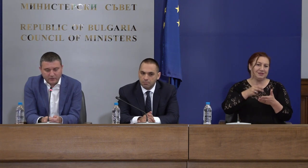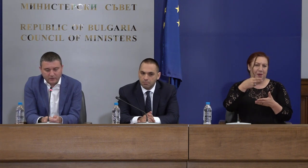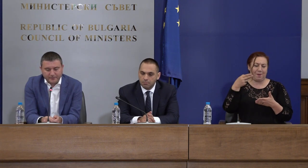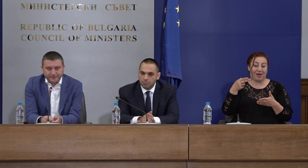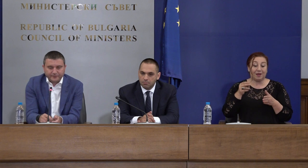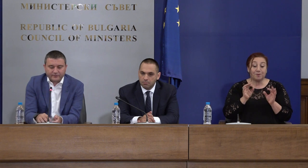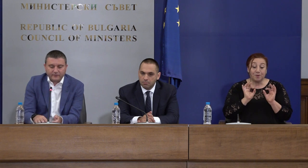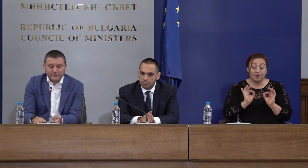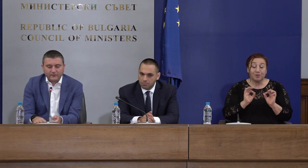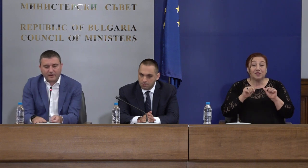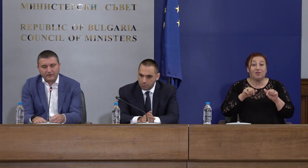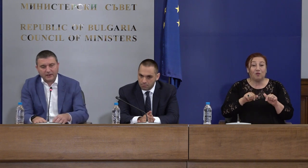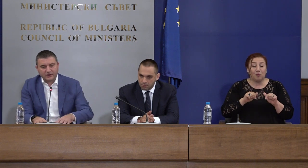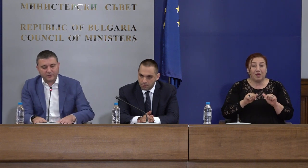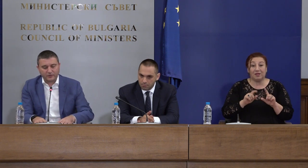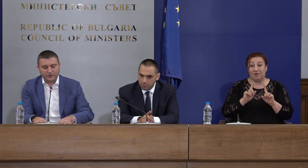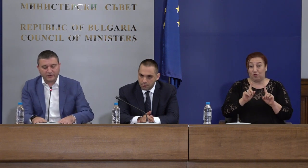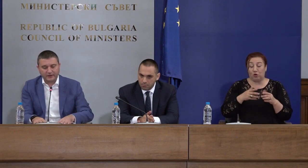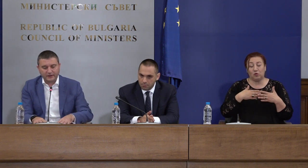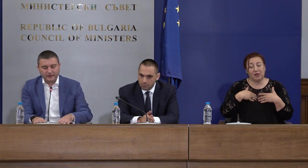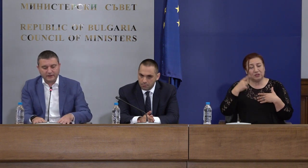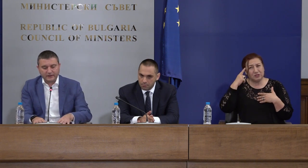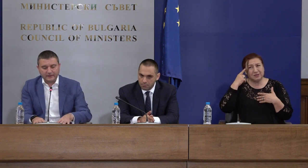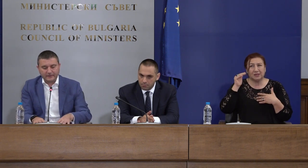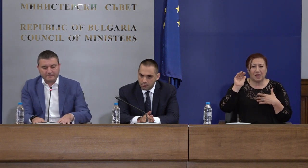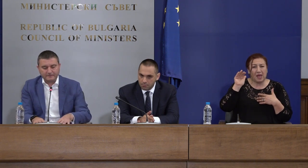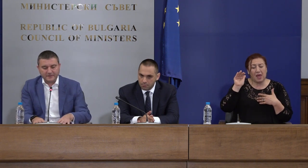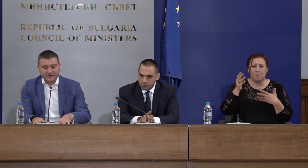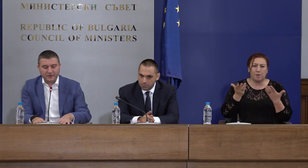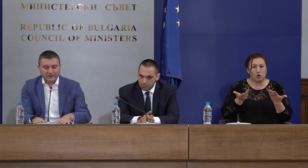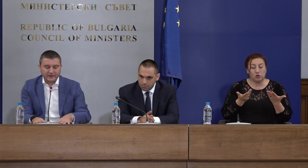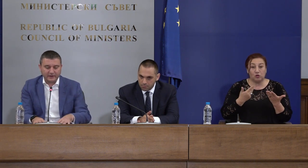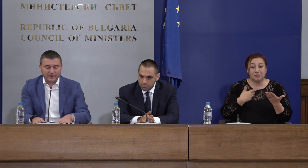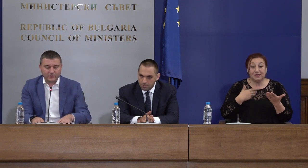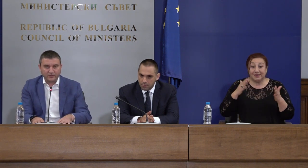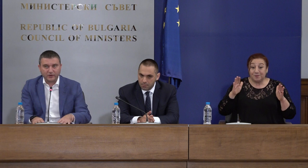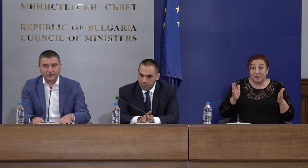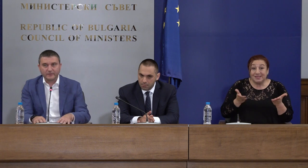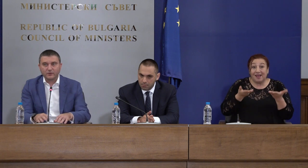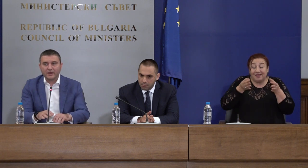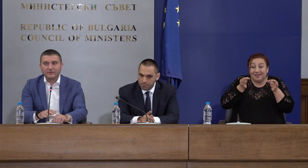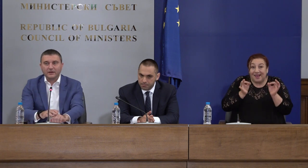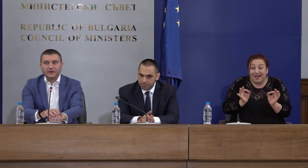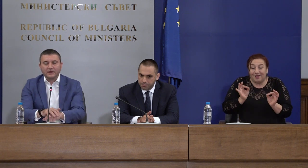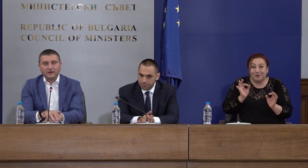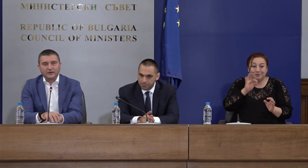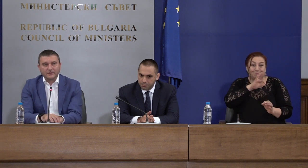в който нашите прогнози се сбъднат или когато се появи